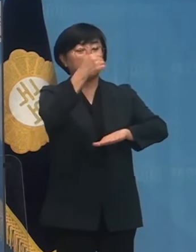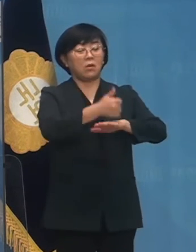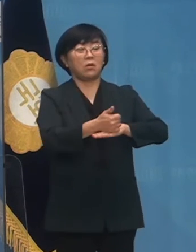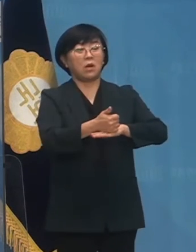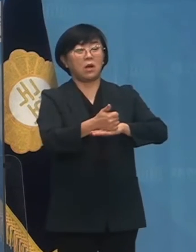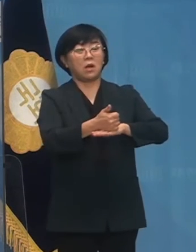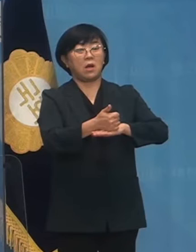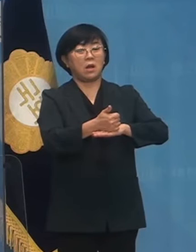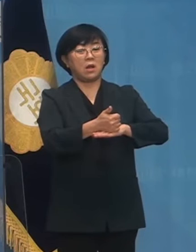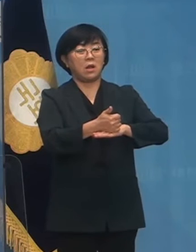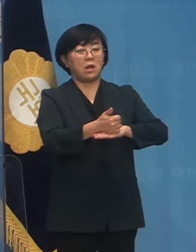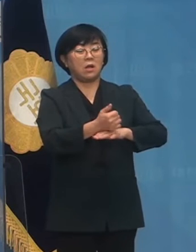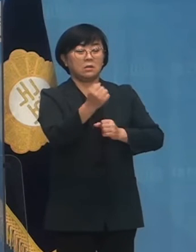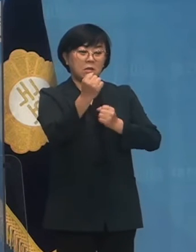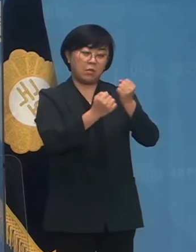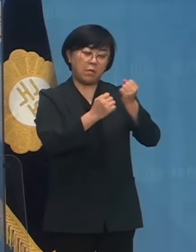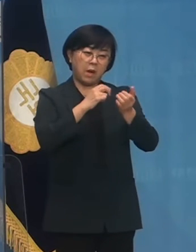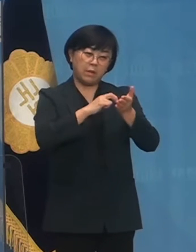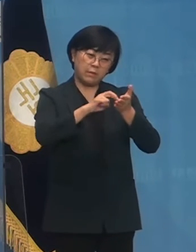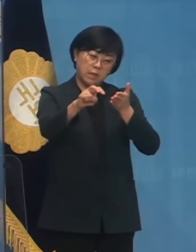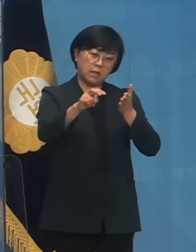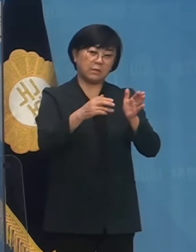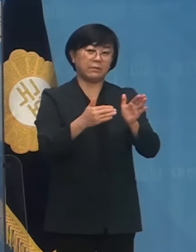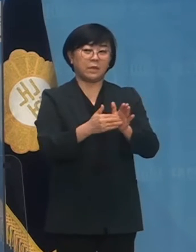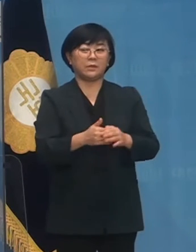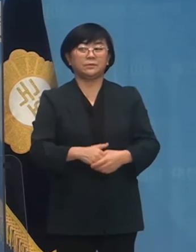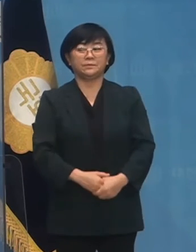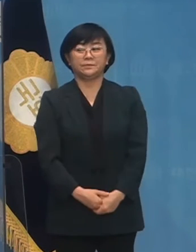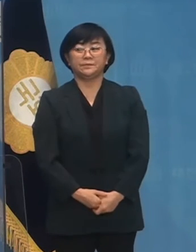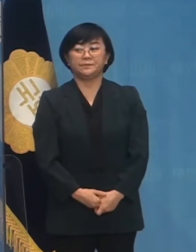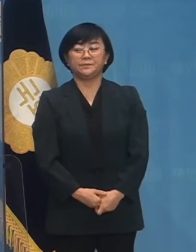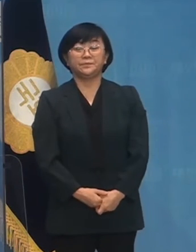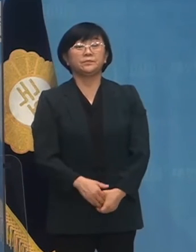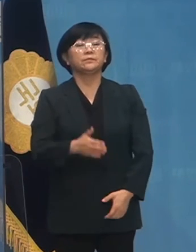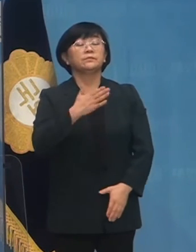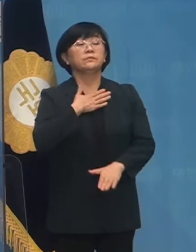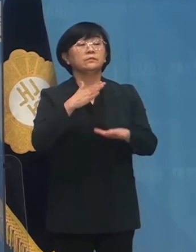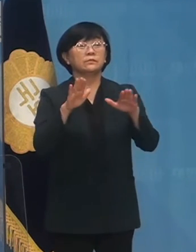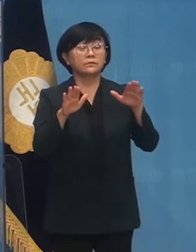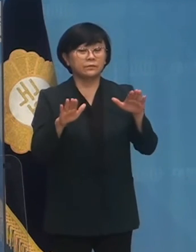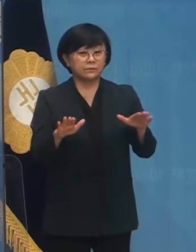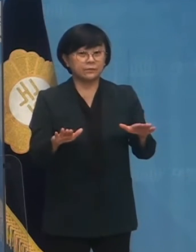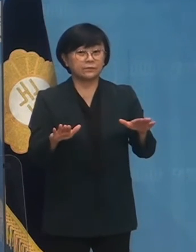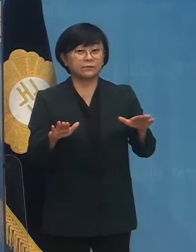말을 강요만 했을 뿐입니다. 저는 오늘